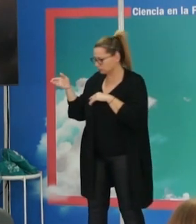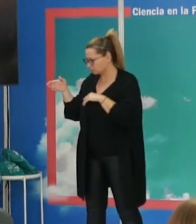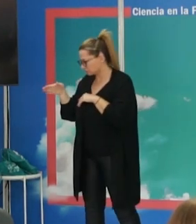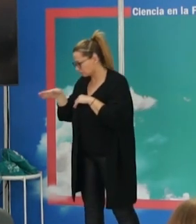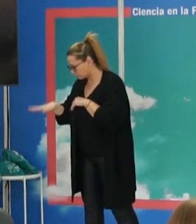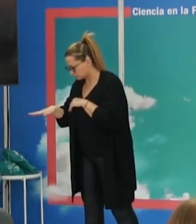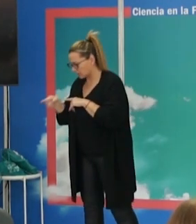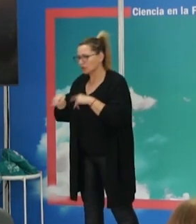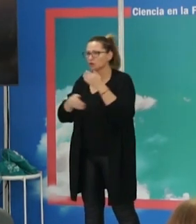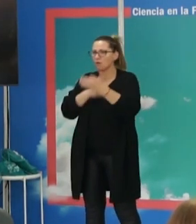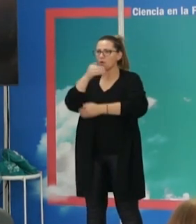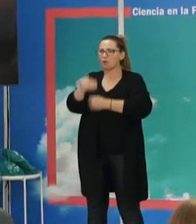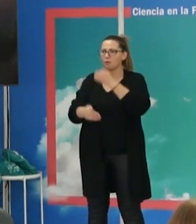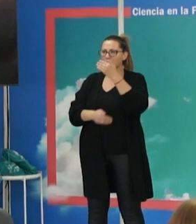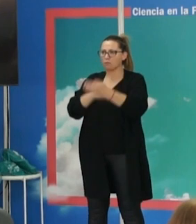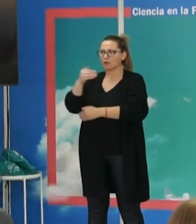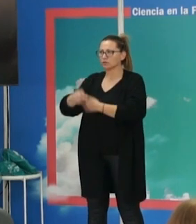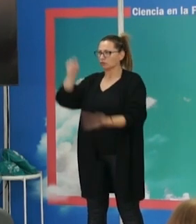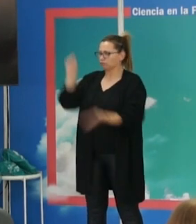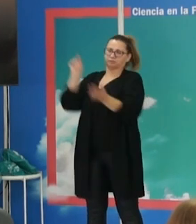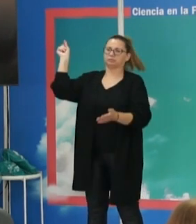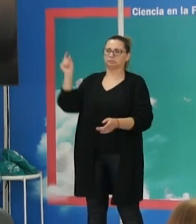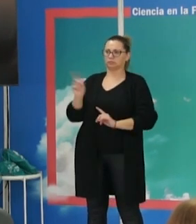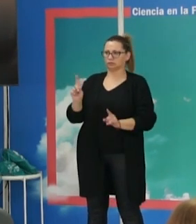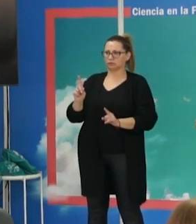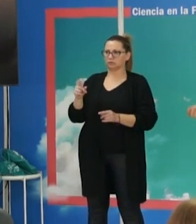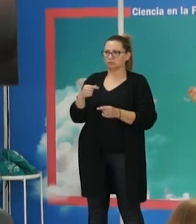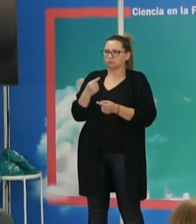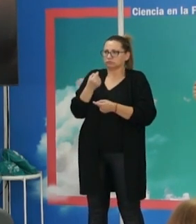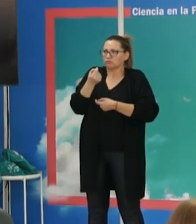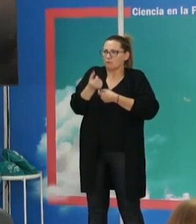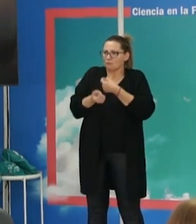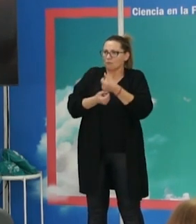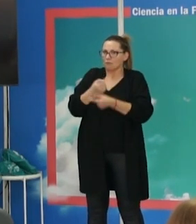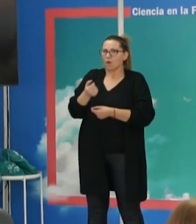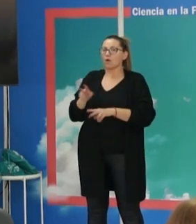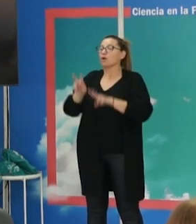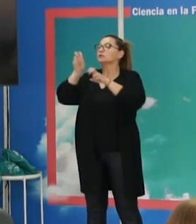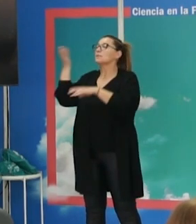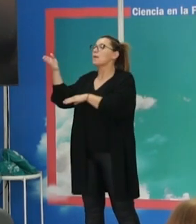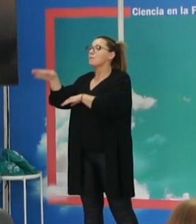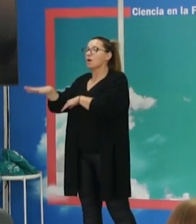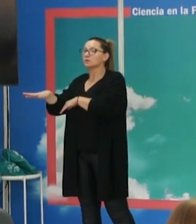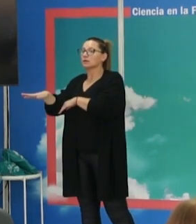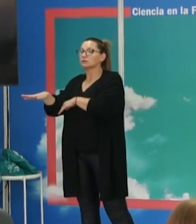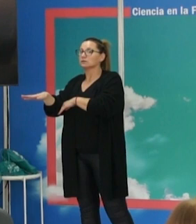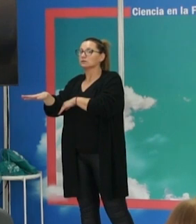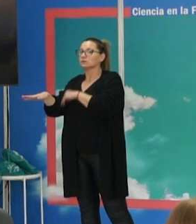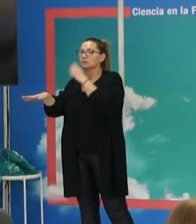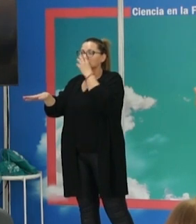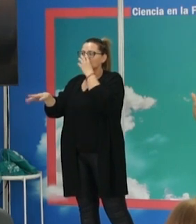esos procesos no son abruptos, sino graduales, no son dicotómicos. Con respecto a la muerte, yo diría que